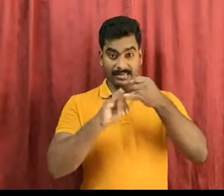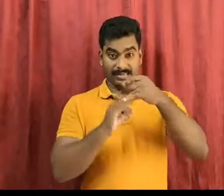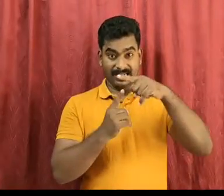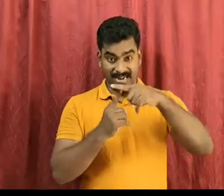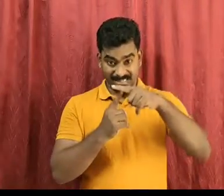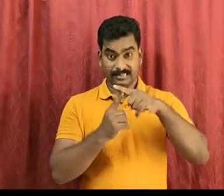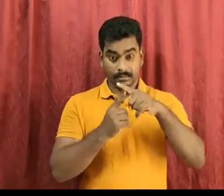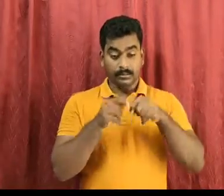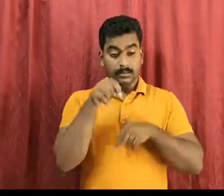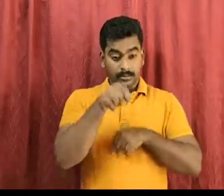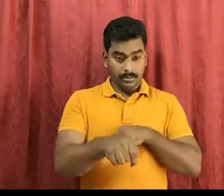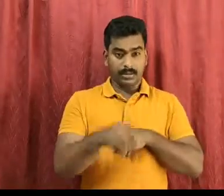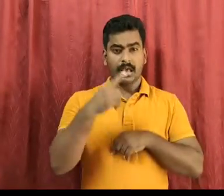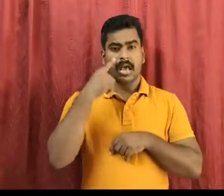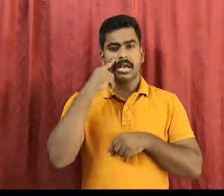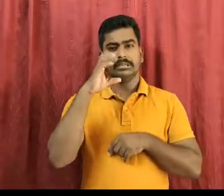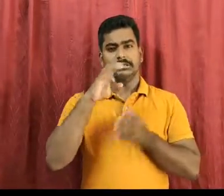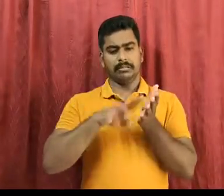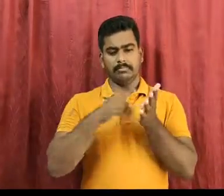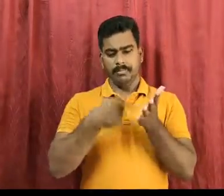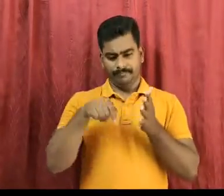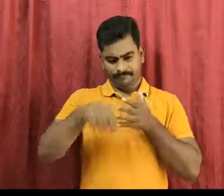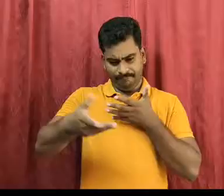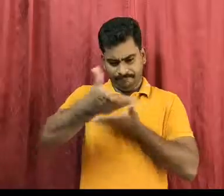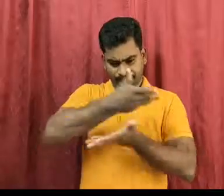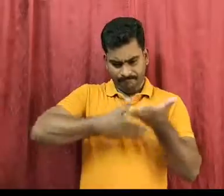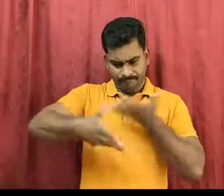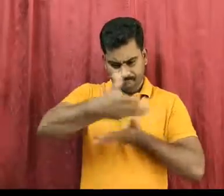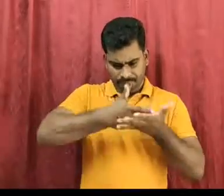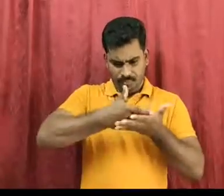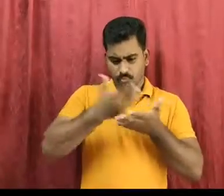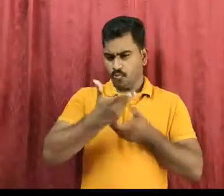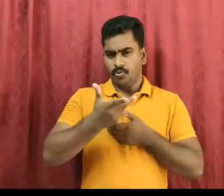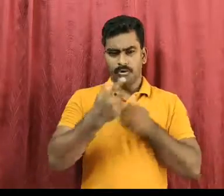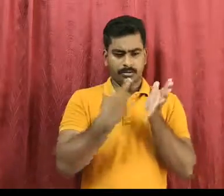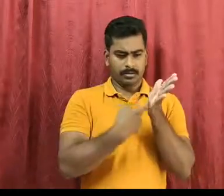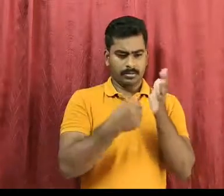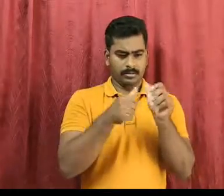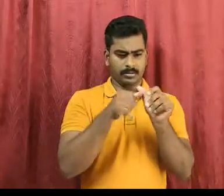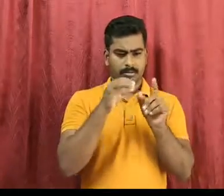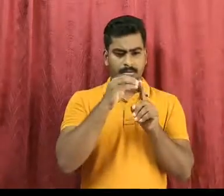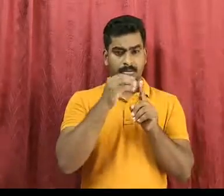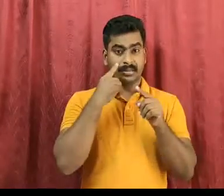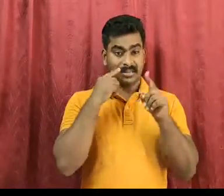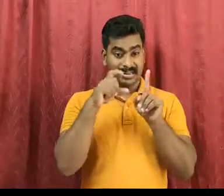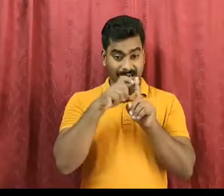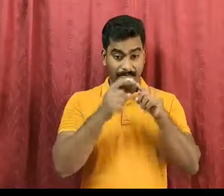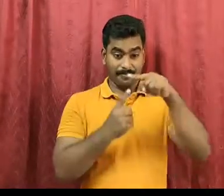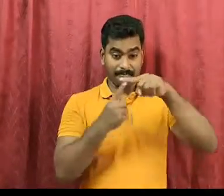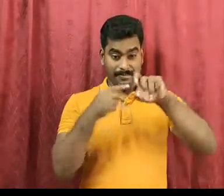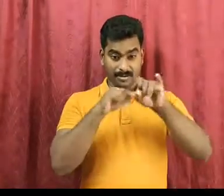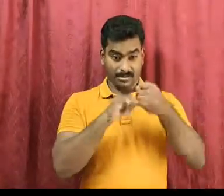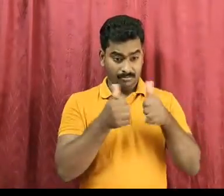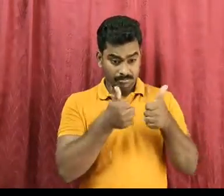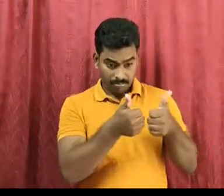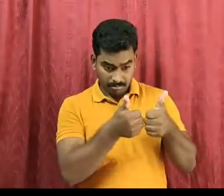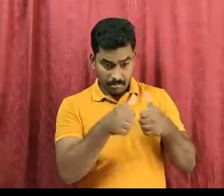റാപ്പിഡ് ടെസ്റ്റ് കിറ്റുകൾ ഉപയോഗിക്കുന്നത് സംബന്ധിച്ച് ICMR ഇന്ന് തീരുമാനം പറയും.